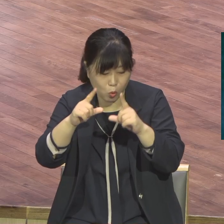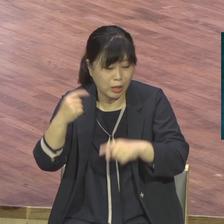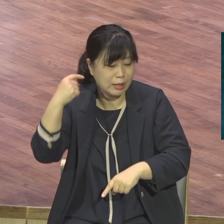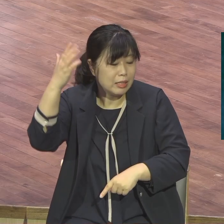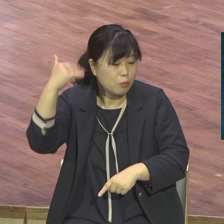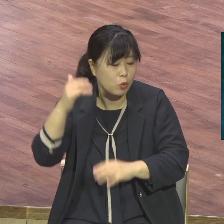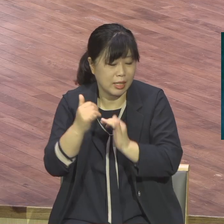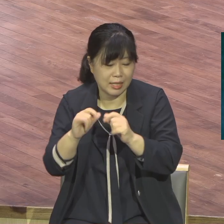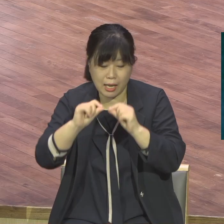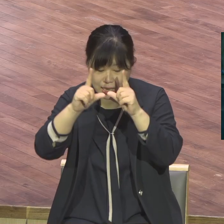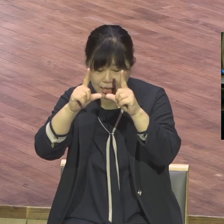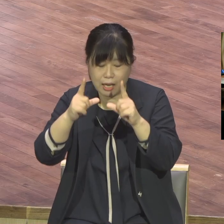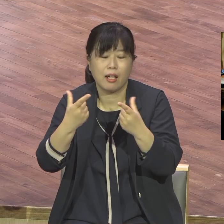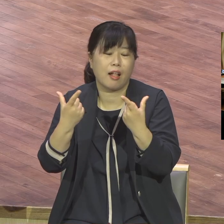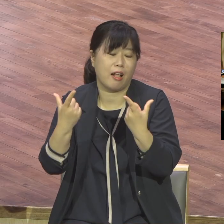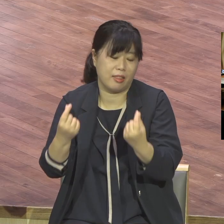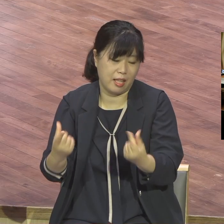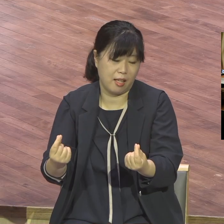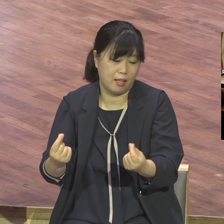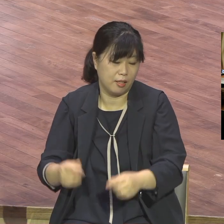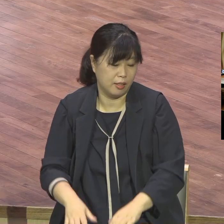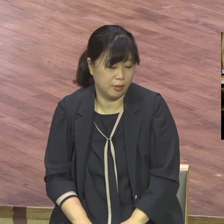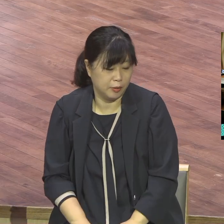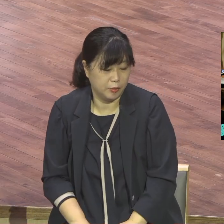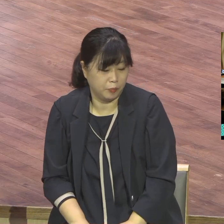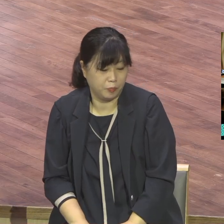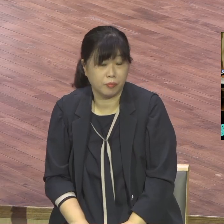같으니라. 아멘.